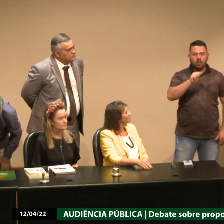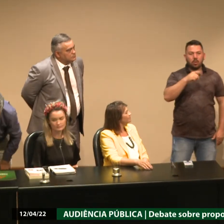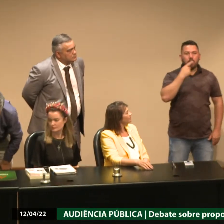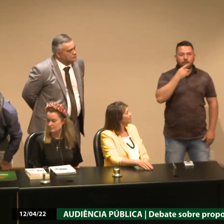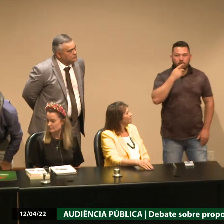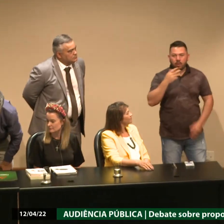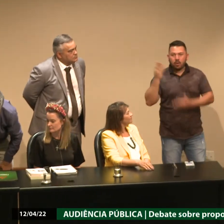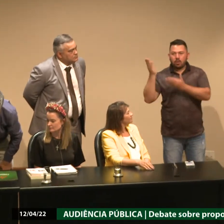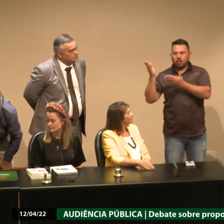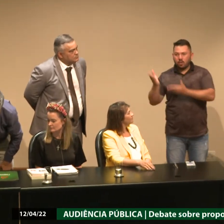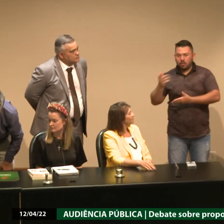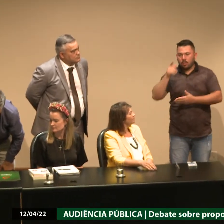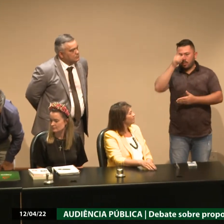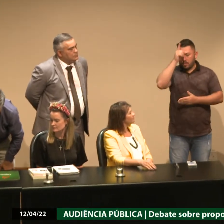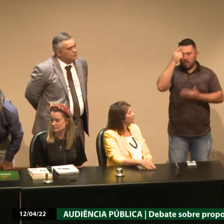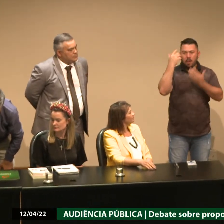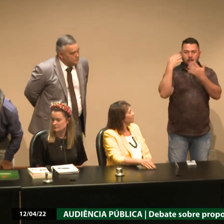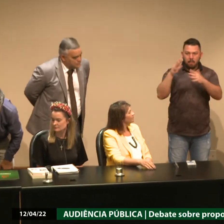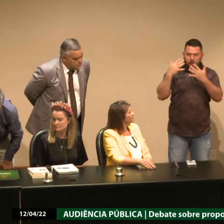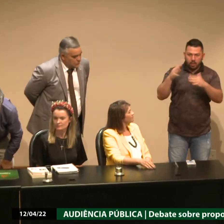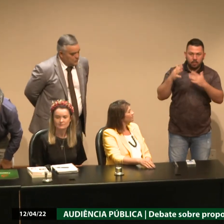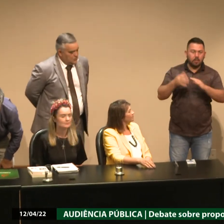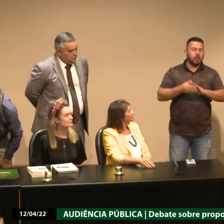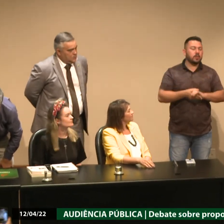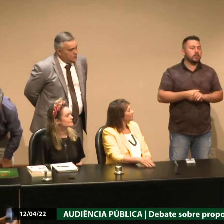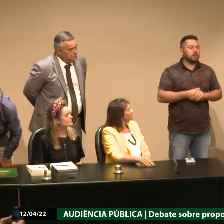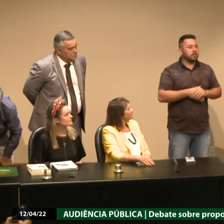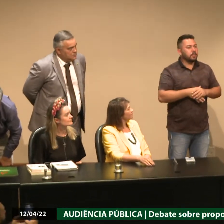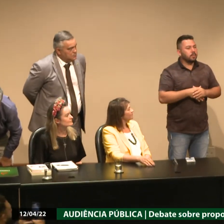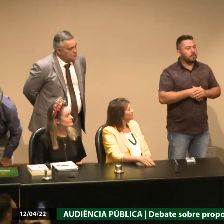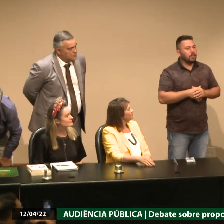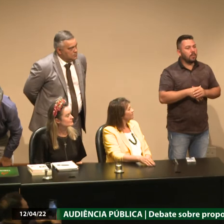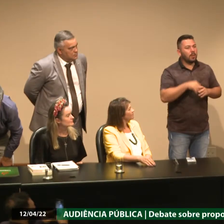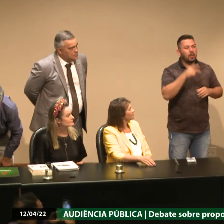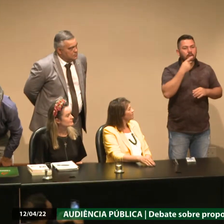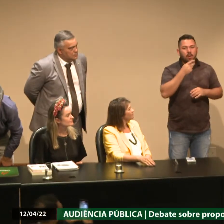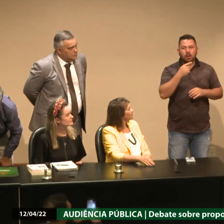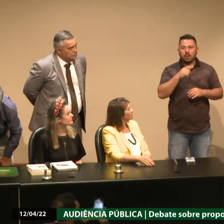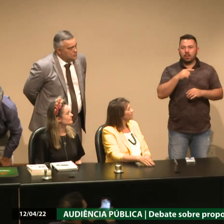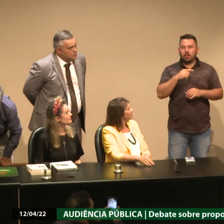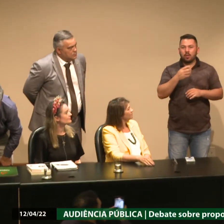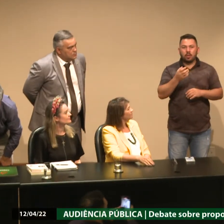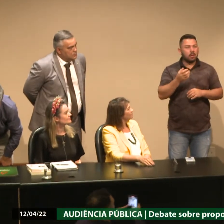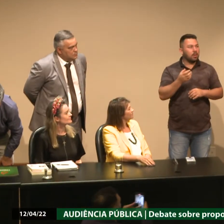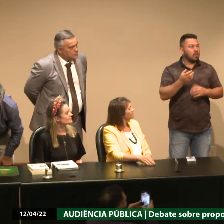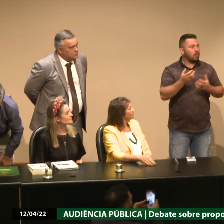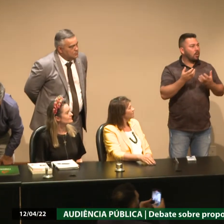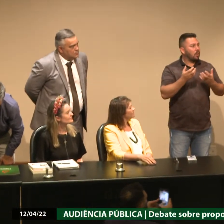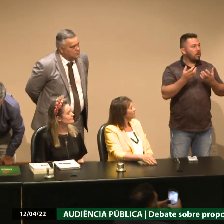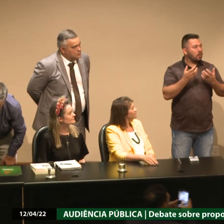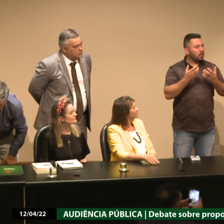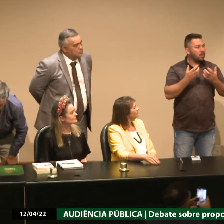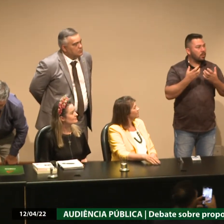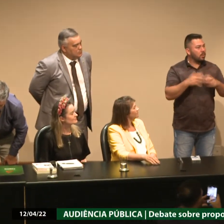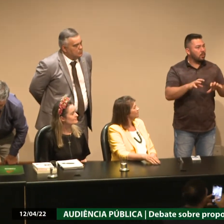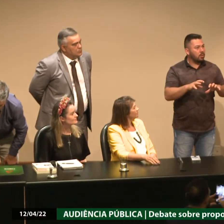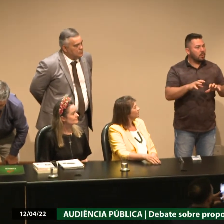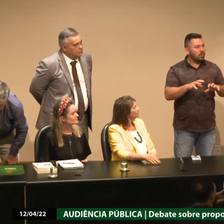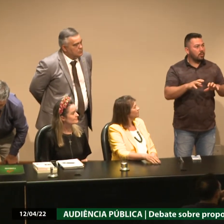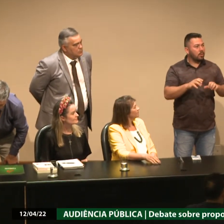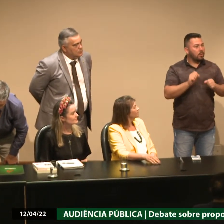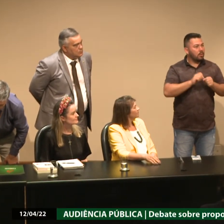ao Senhor Nobre Deputado primeiro parabéns pela iniciativa e dizer que nós não queremos fazer parte decorativa desse